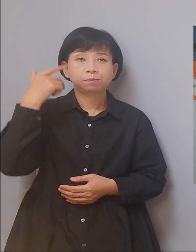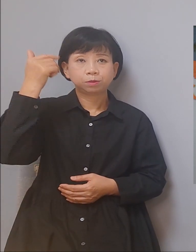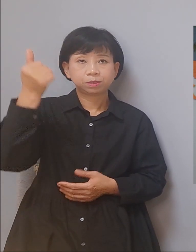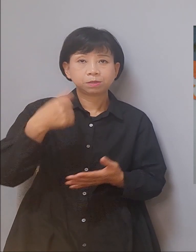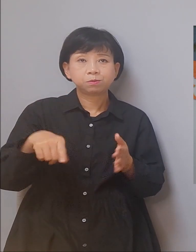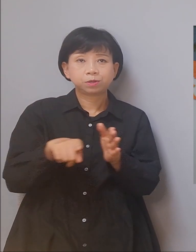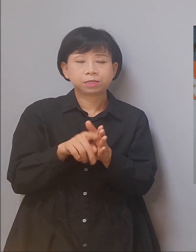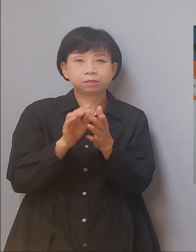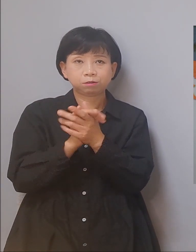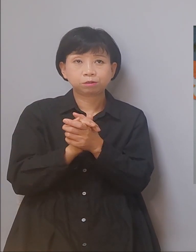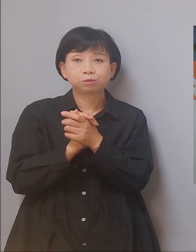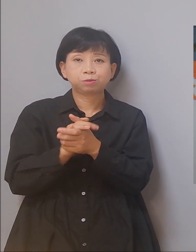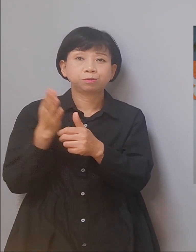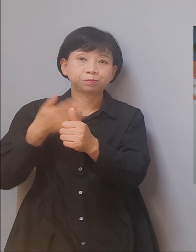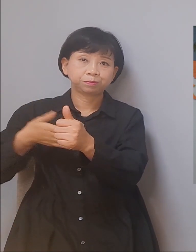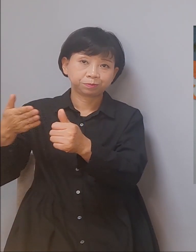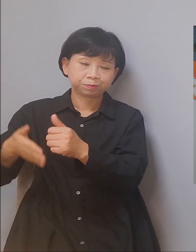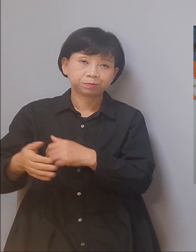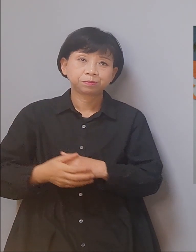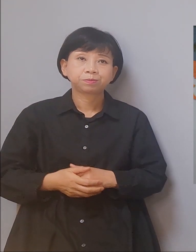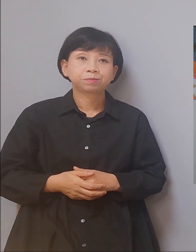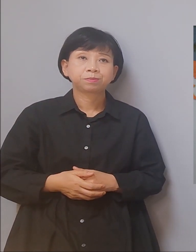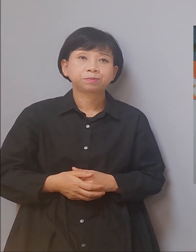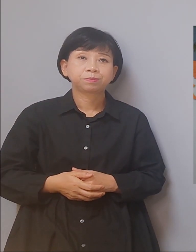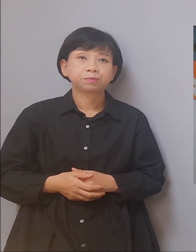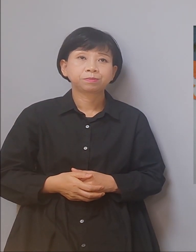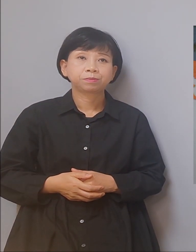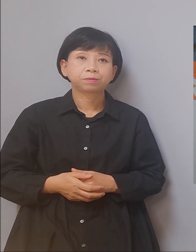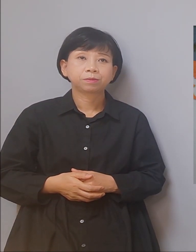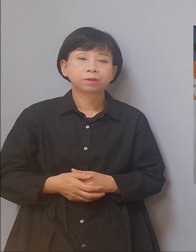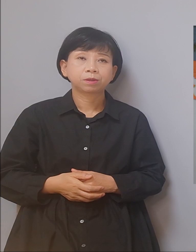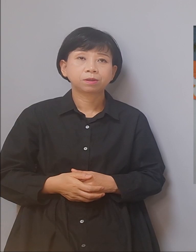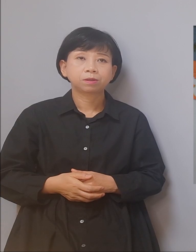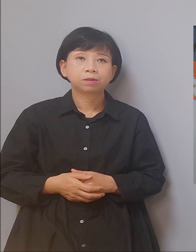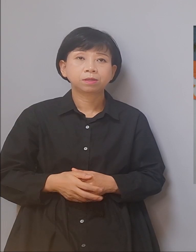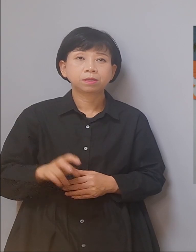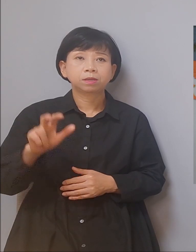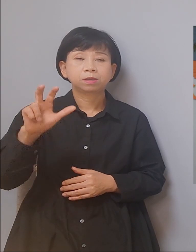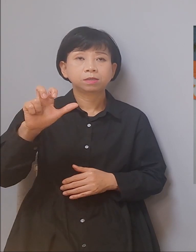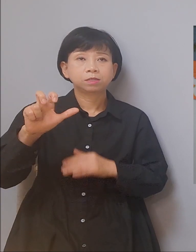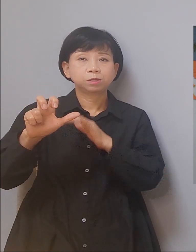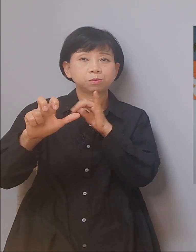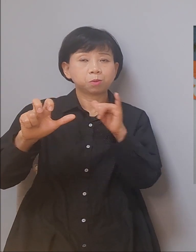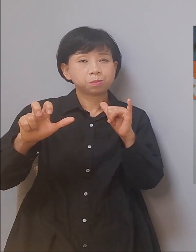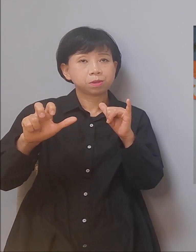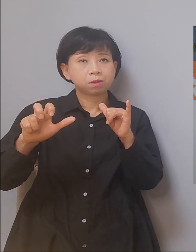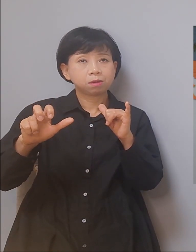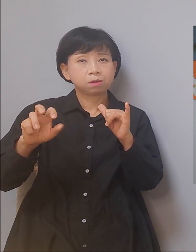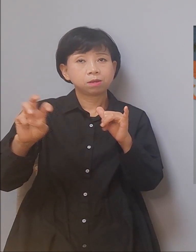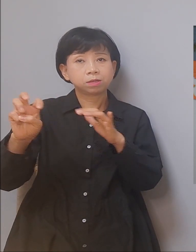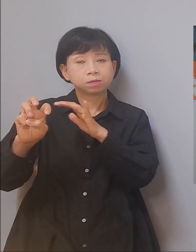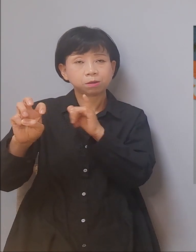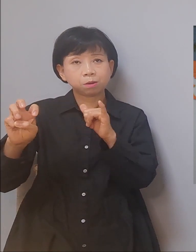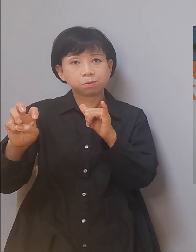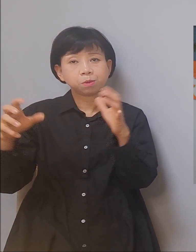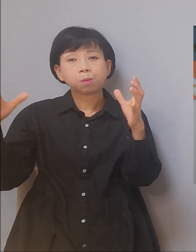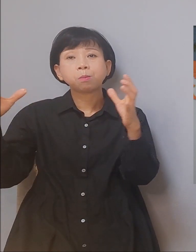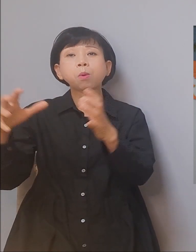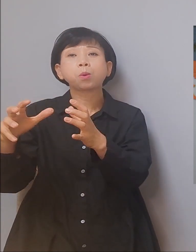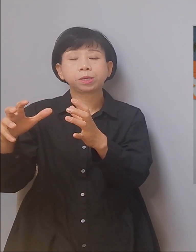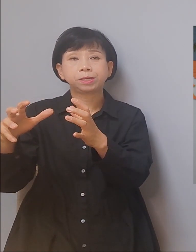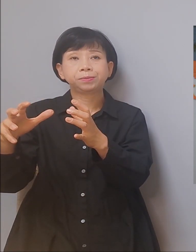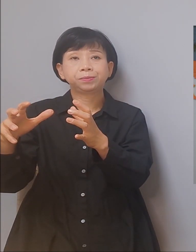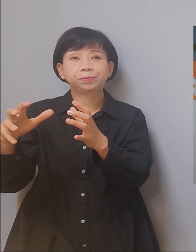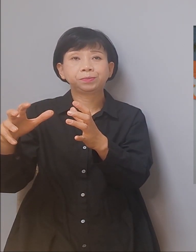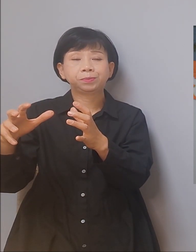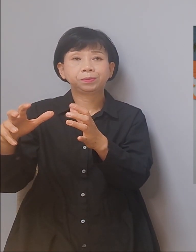위하여 함께 기도해 주시길 원합니다. 원래 25명 정도에서 30명 정도 집회 현장에 이렇게 모이기로 원래